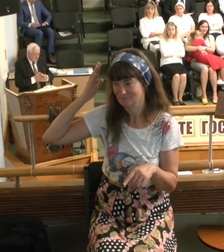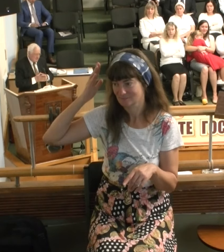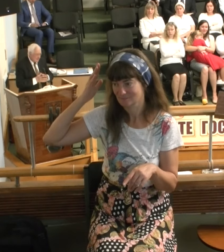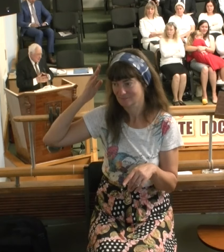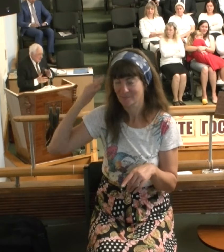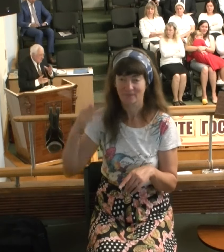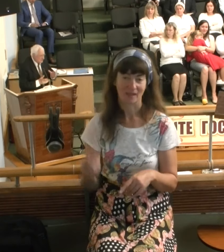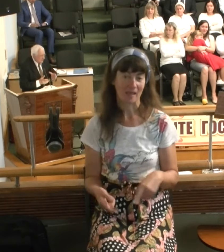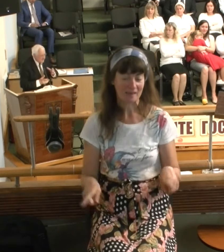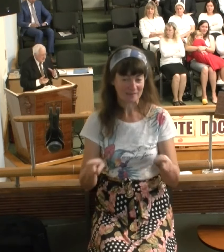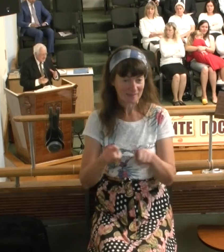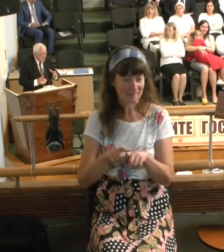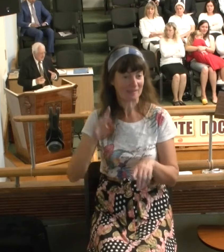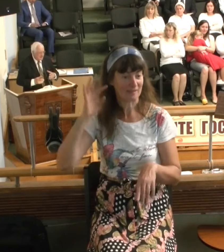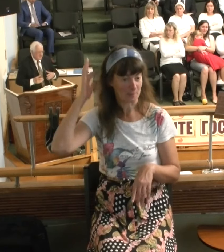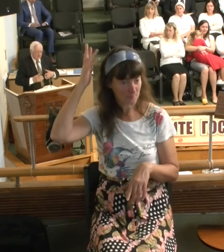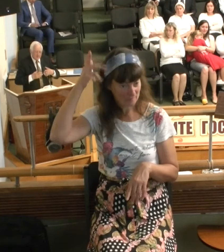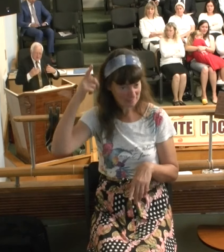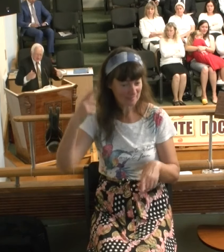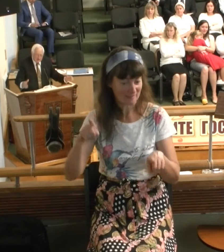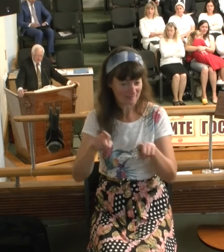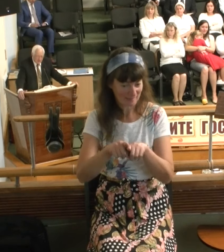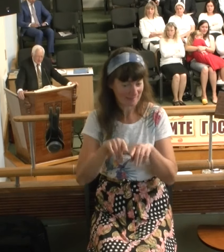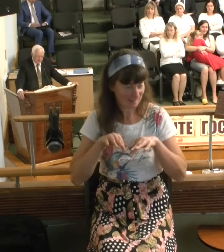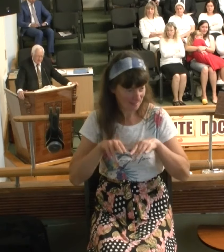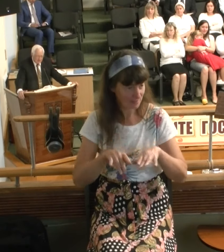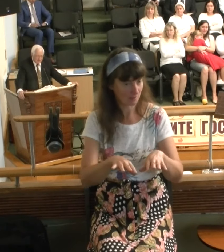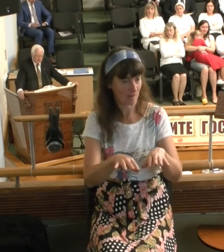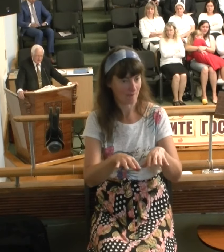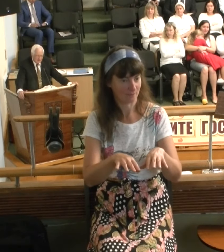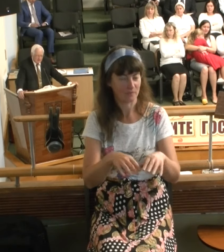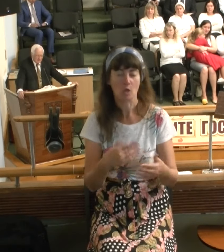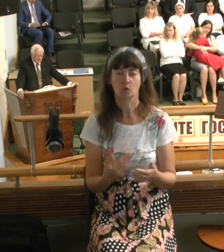мы о ком-то мыслим положительно,